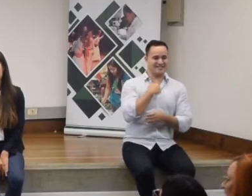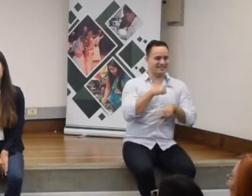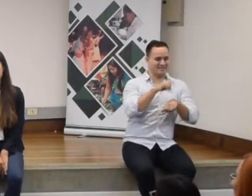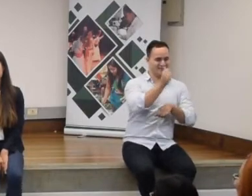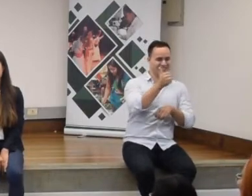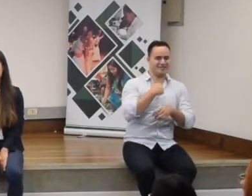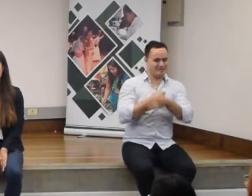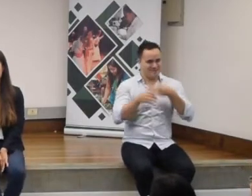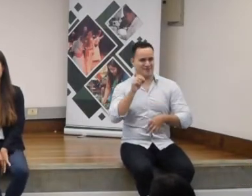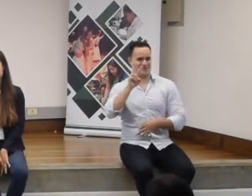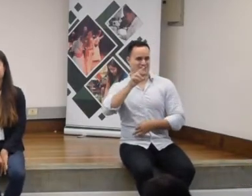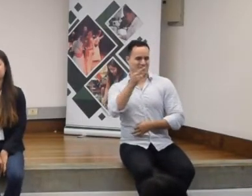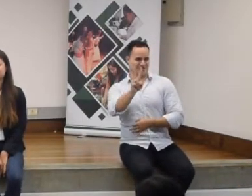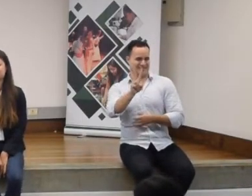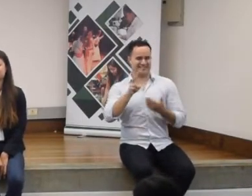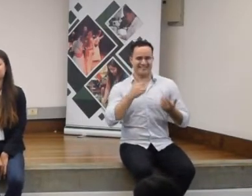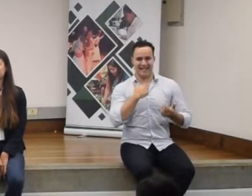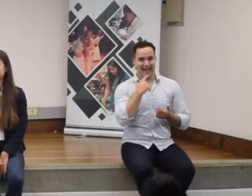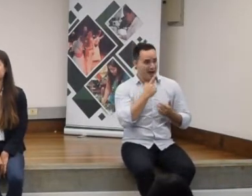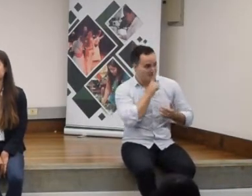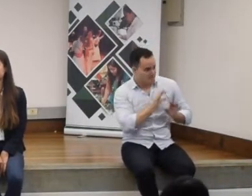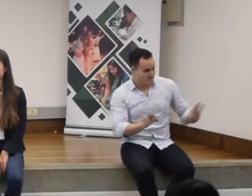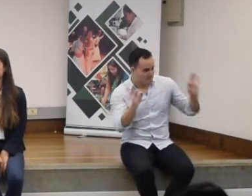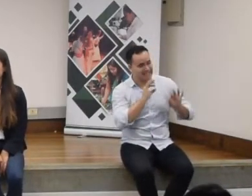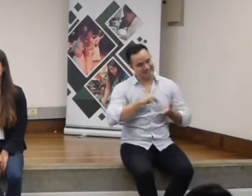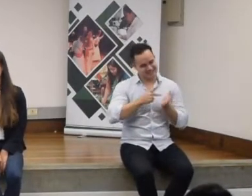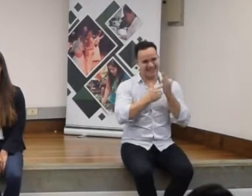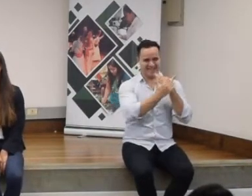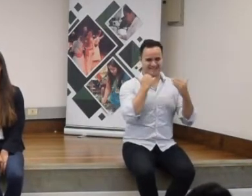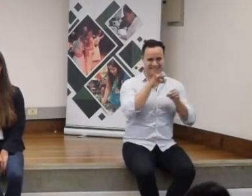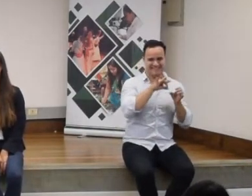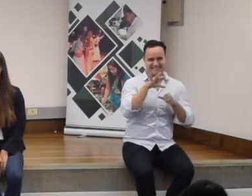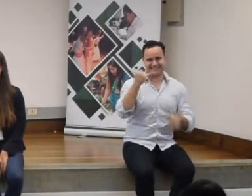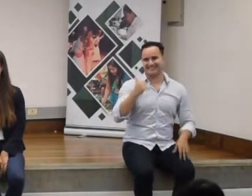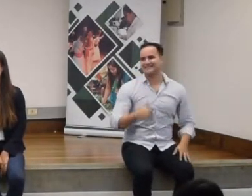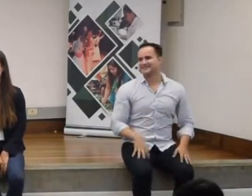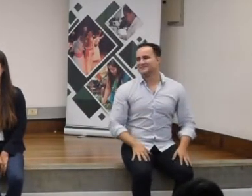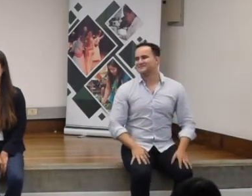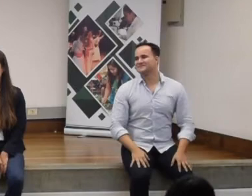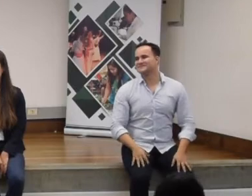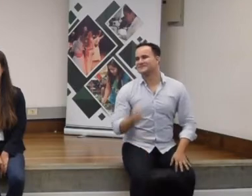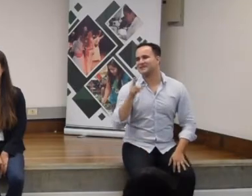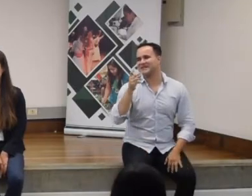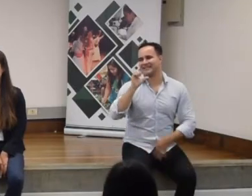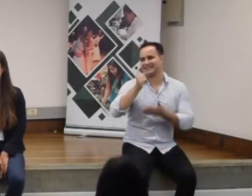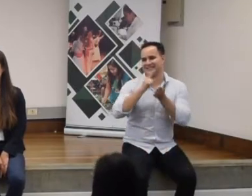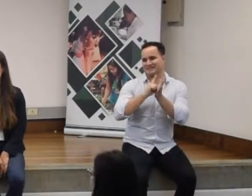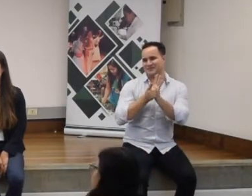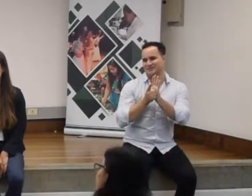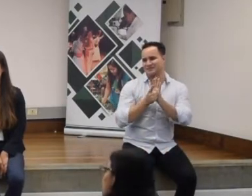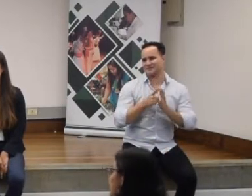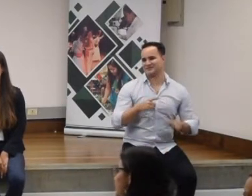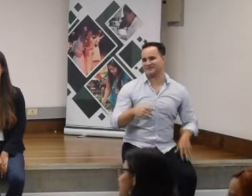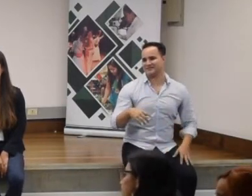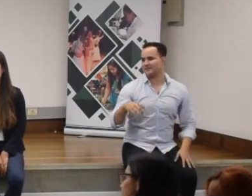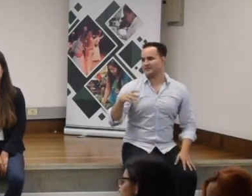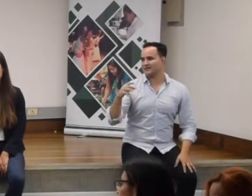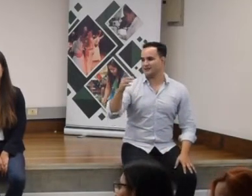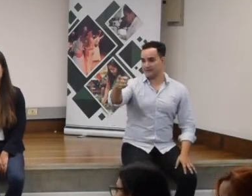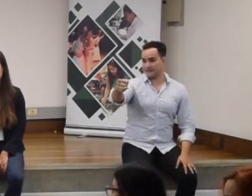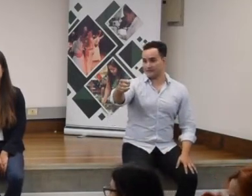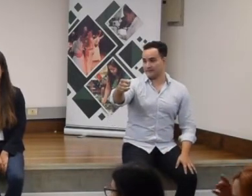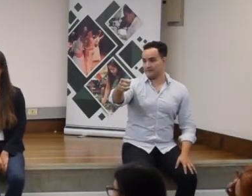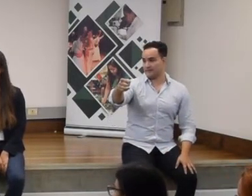que no invitaba al tinto, o sea que sí. Sí, o sea que va a invitar. Bueno, 10 minuticos, entonces tomamos de descanso